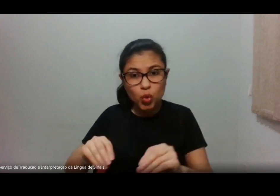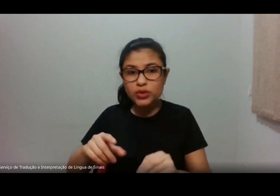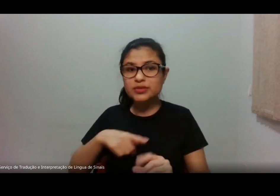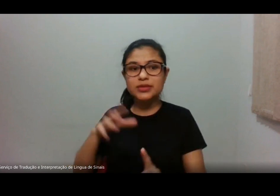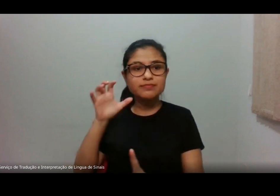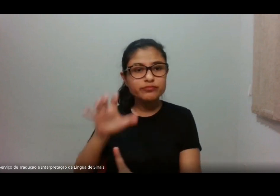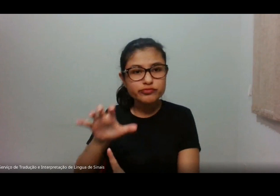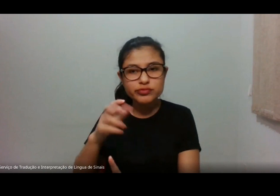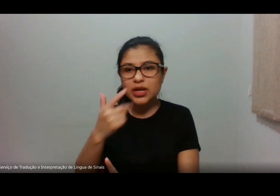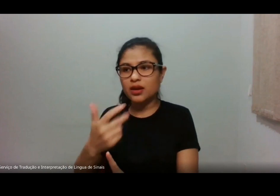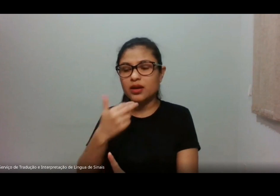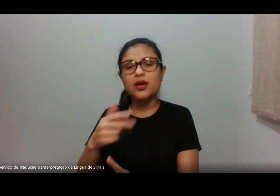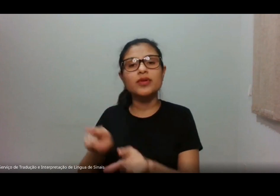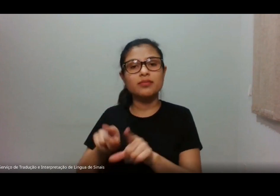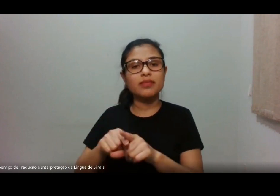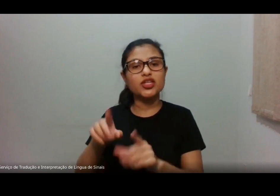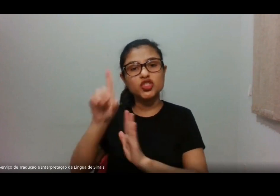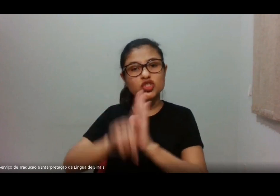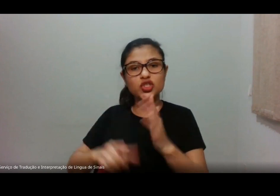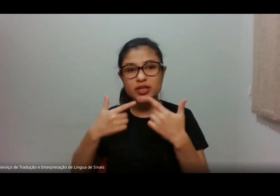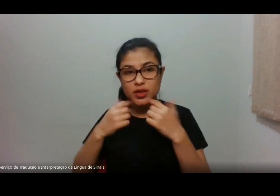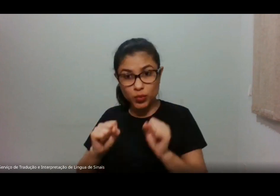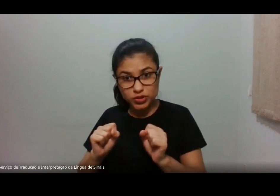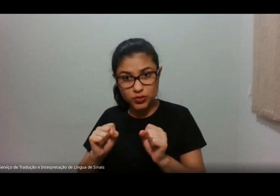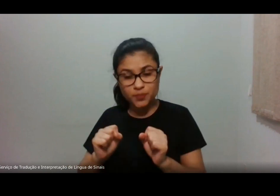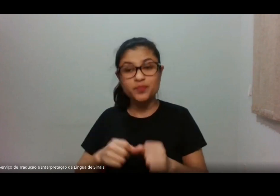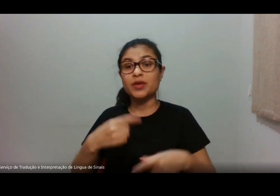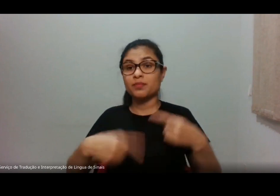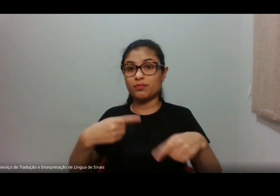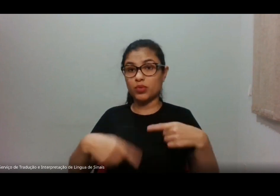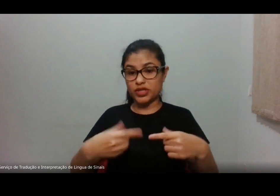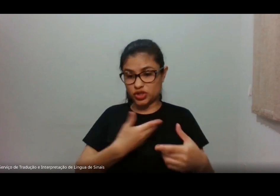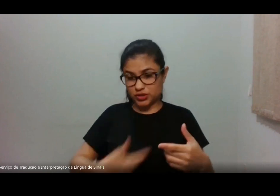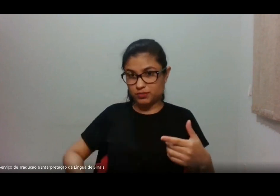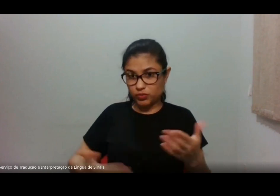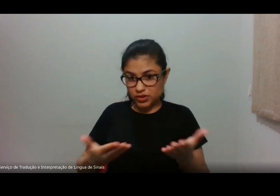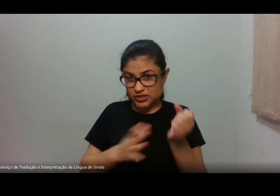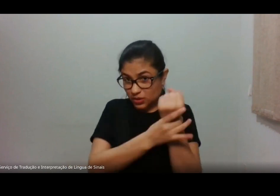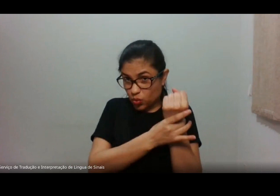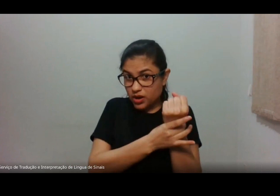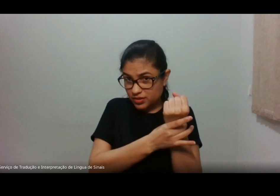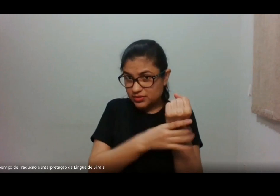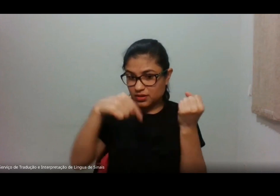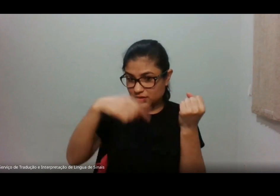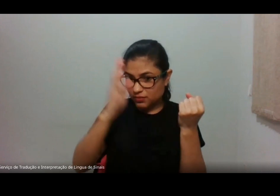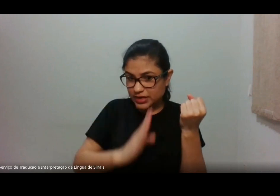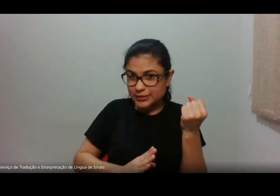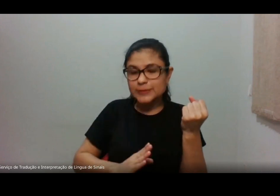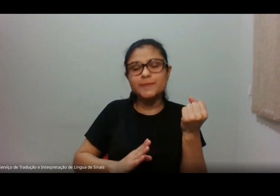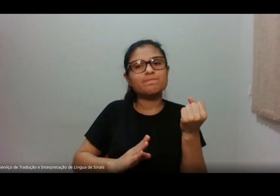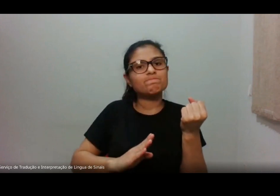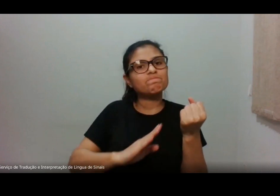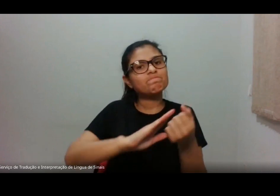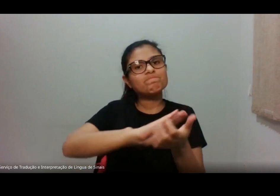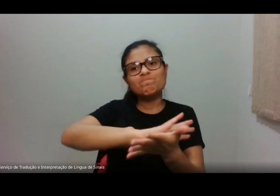tem repercussão nos direitos linguísticos. A política pública de segurança que o Brasil tem